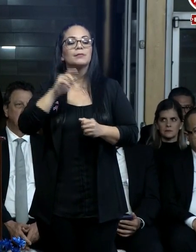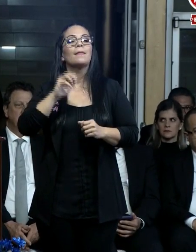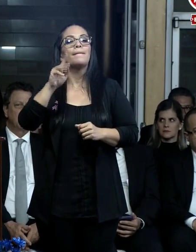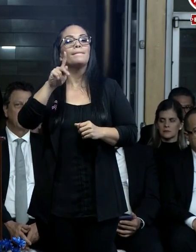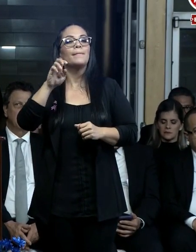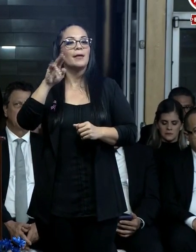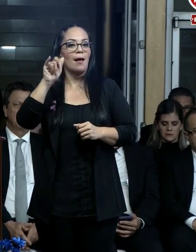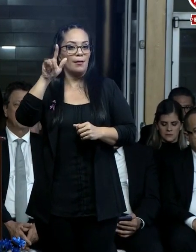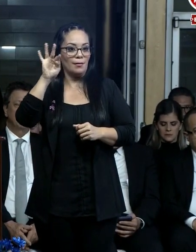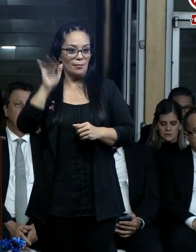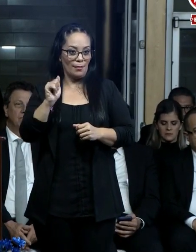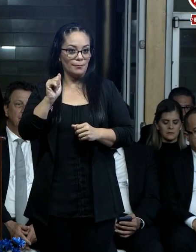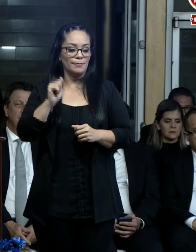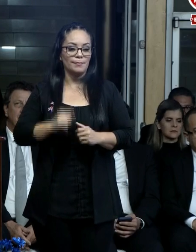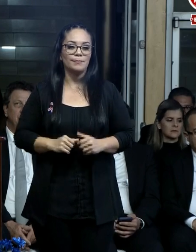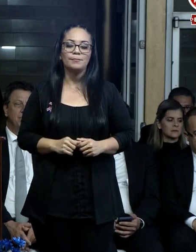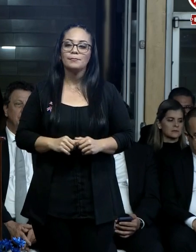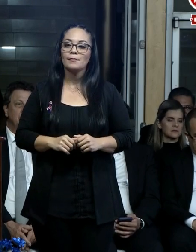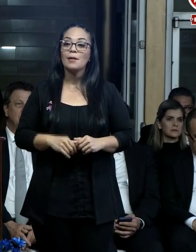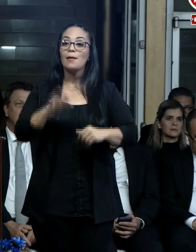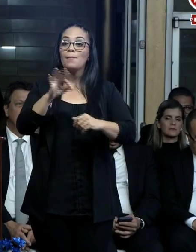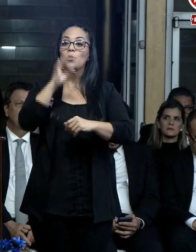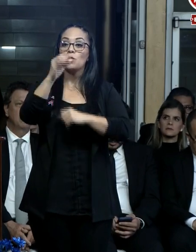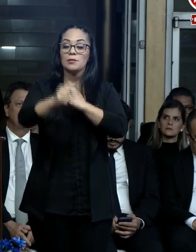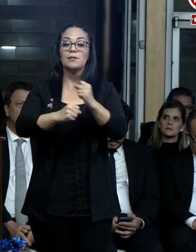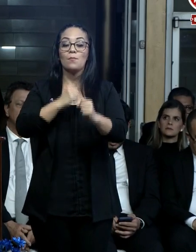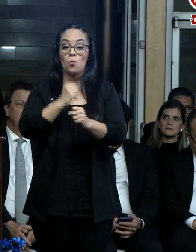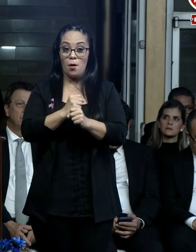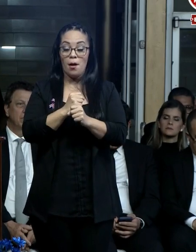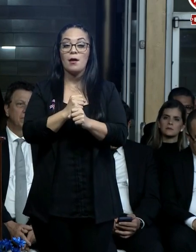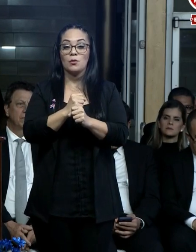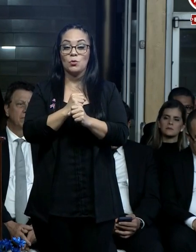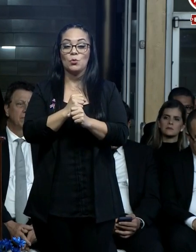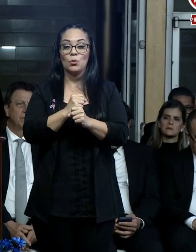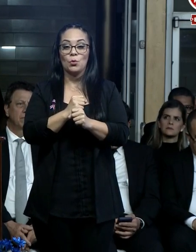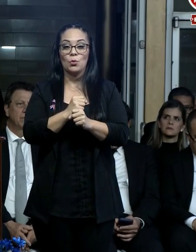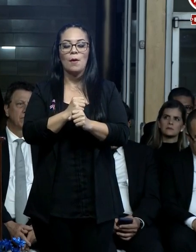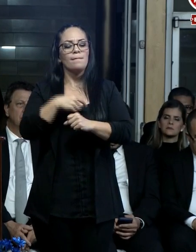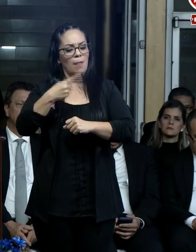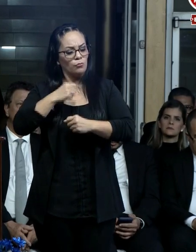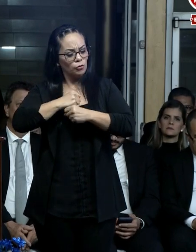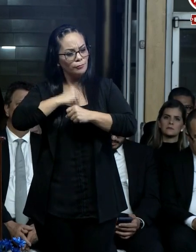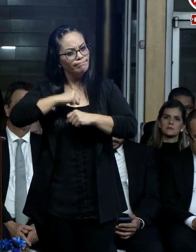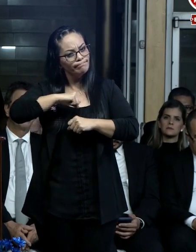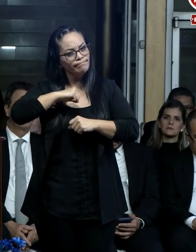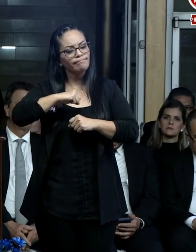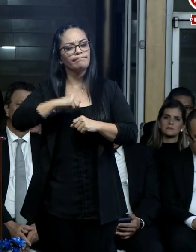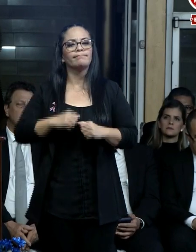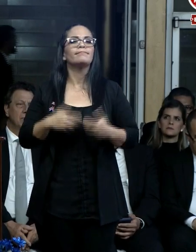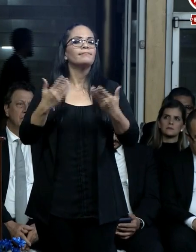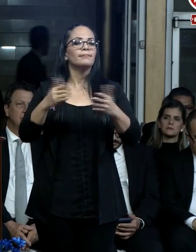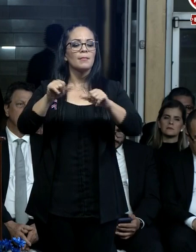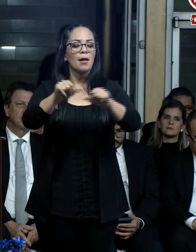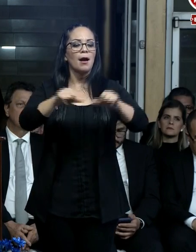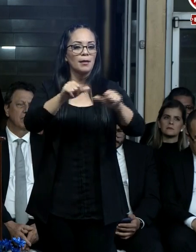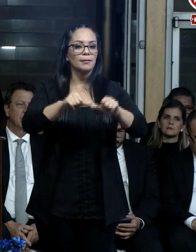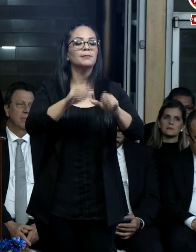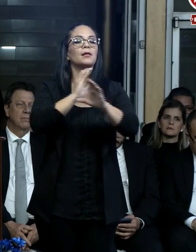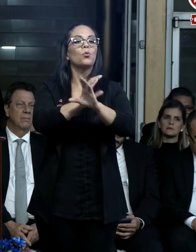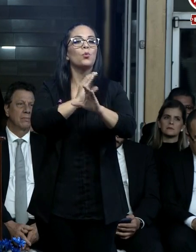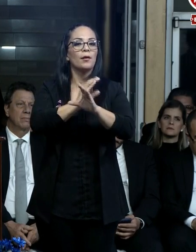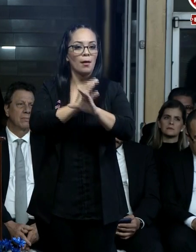Doctor Max Peralta. Y el año entrante le meteremos duro a las áreas de